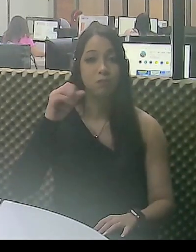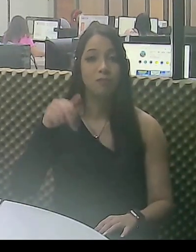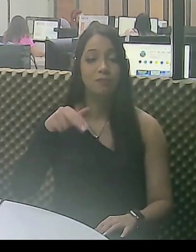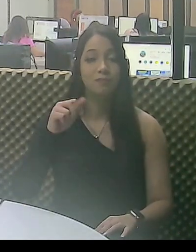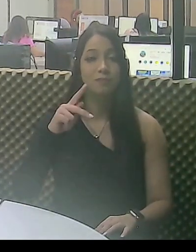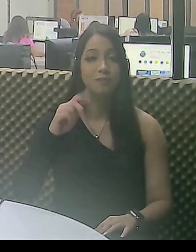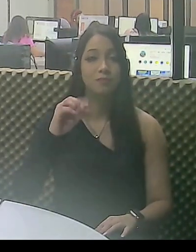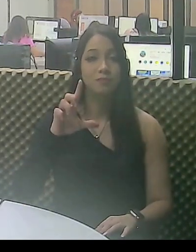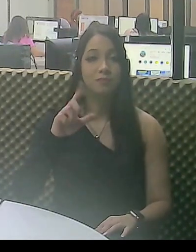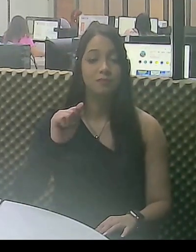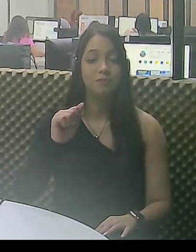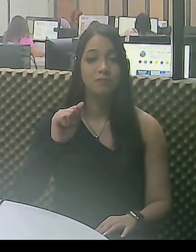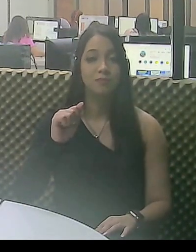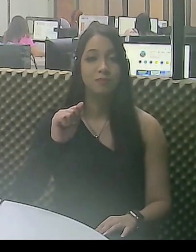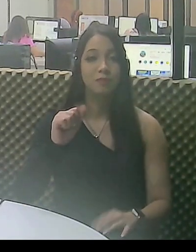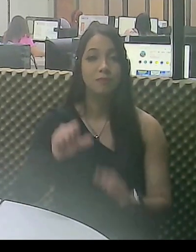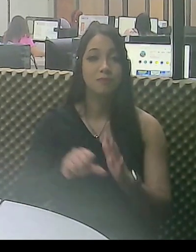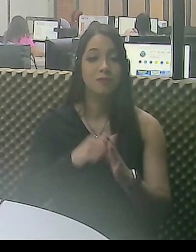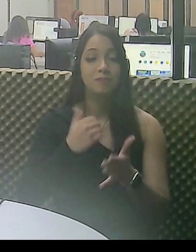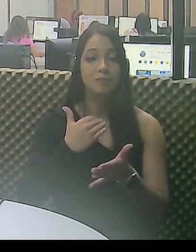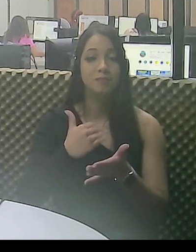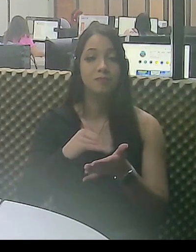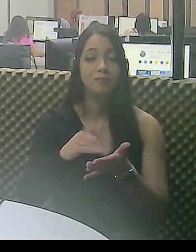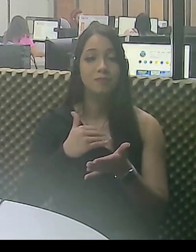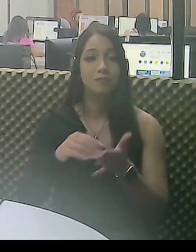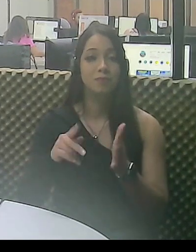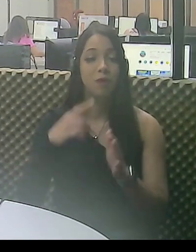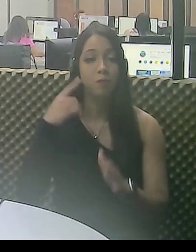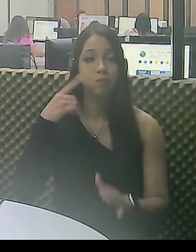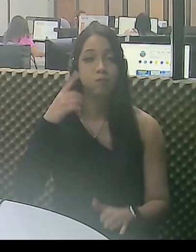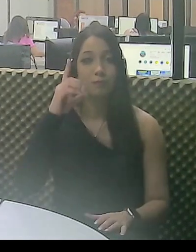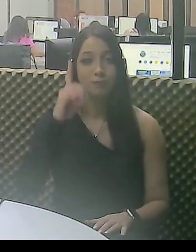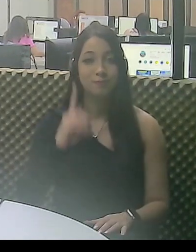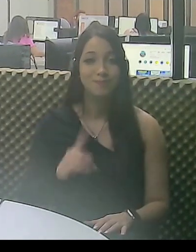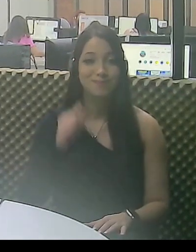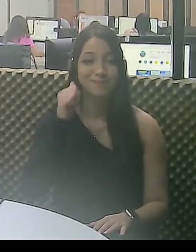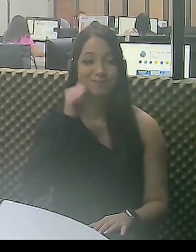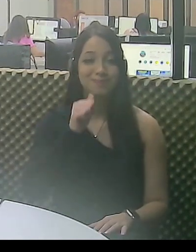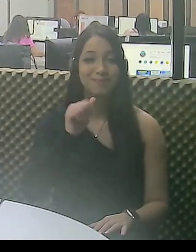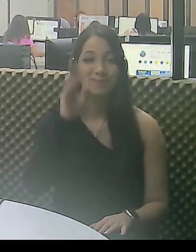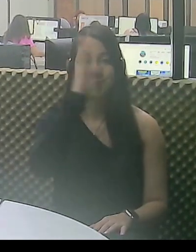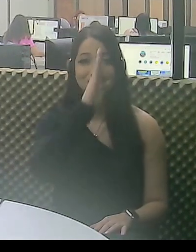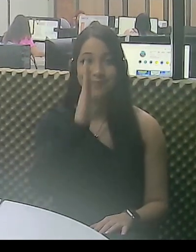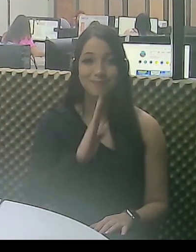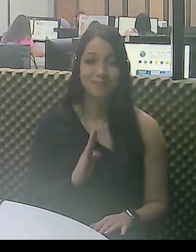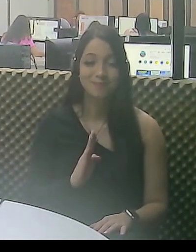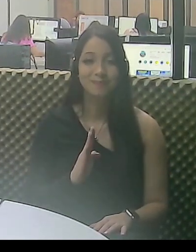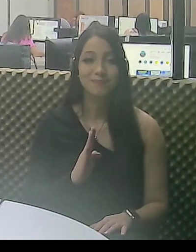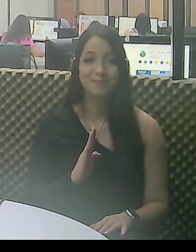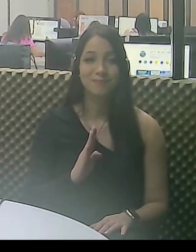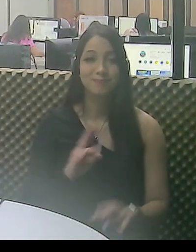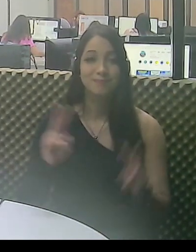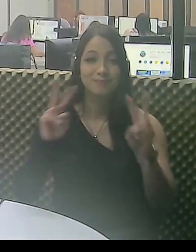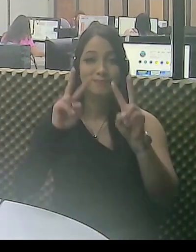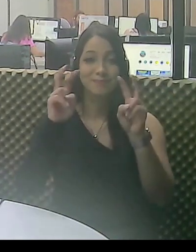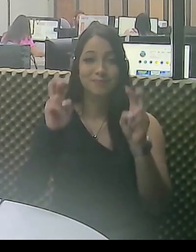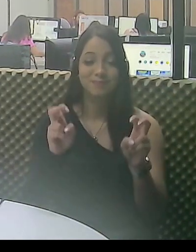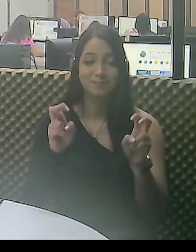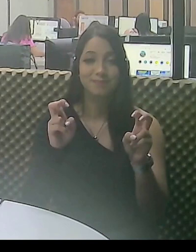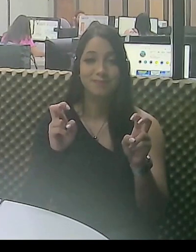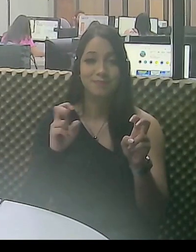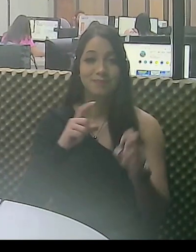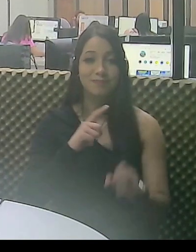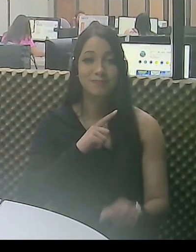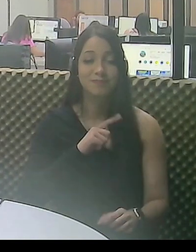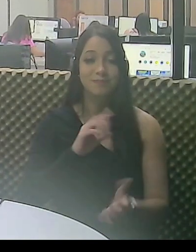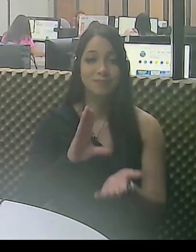Braga, sócia fundadora do primeiro escritório de advocacia em direito das mulheres do Brasil. Entre os temas abordados estão